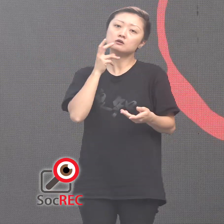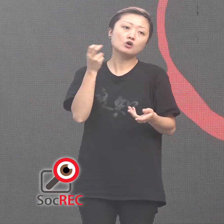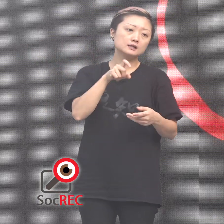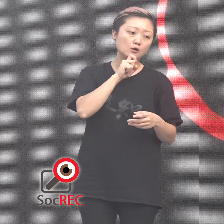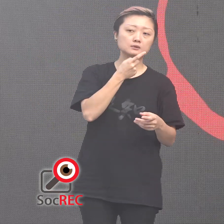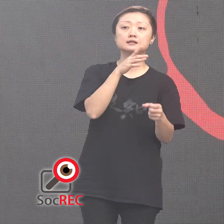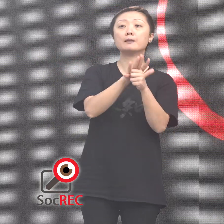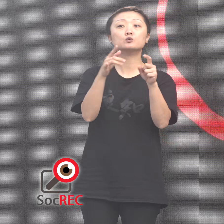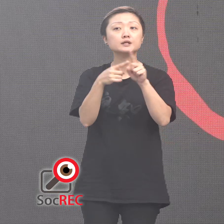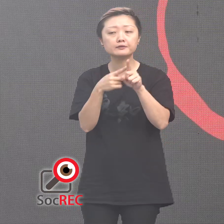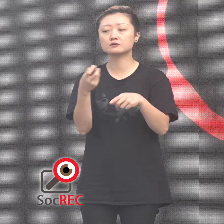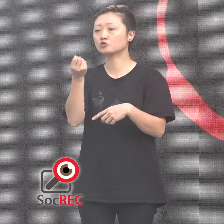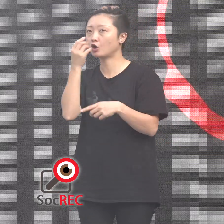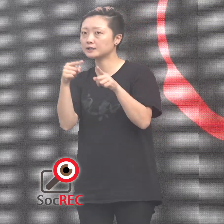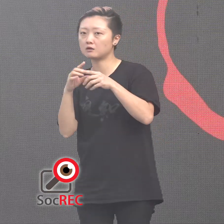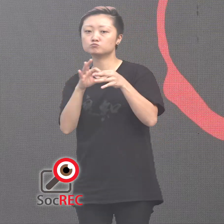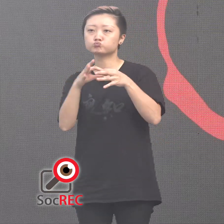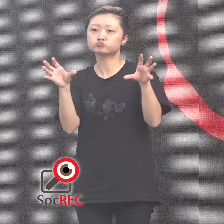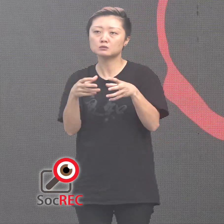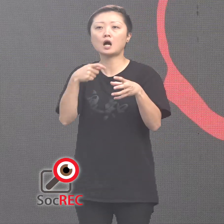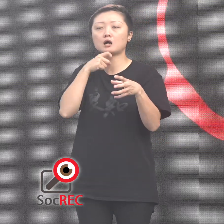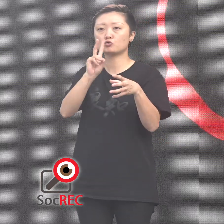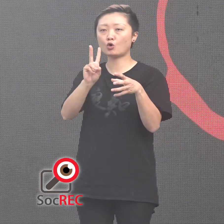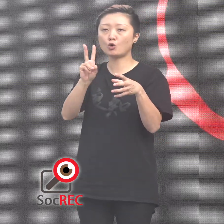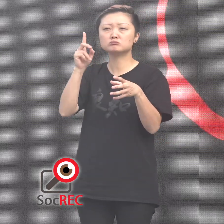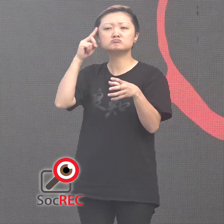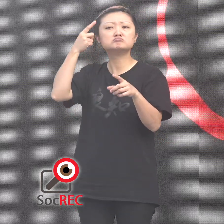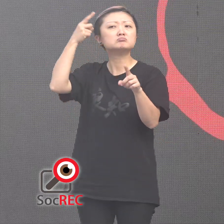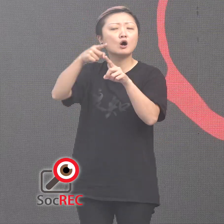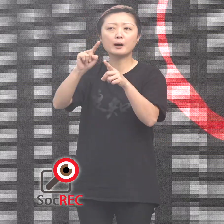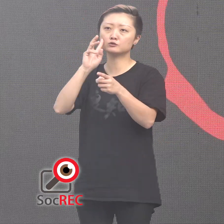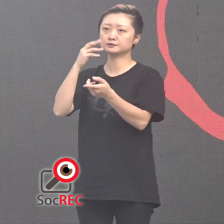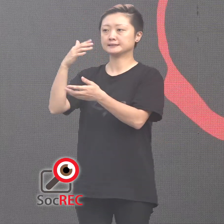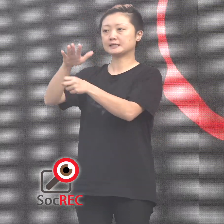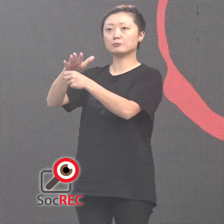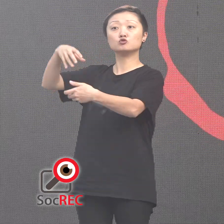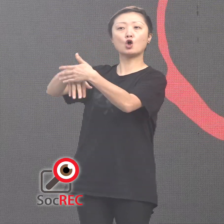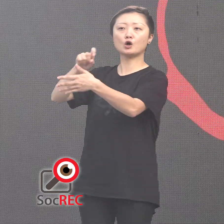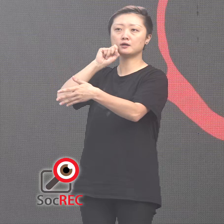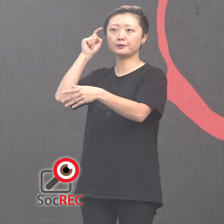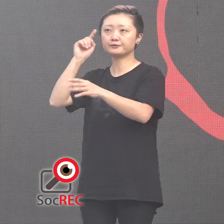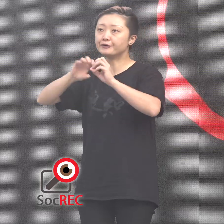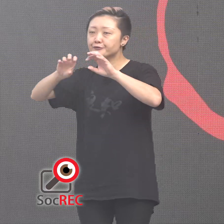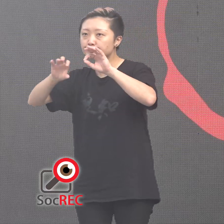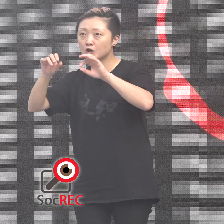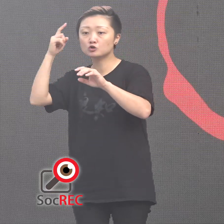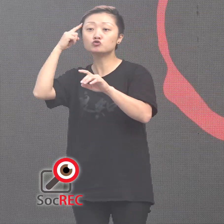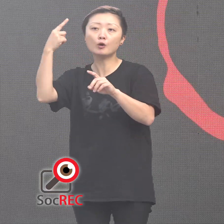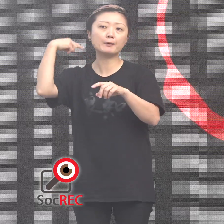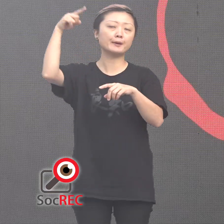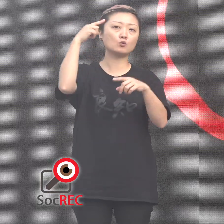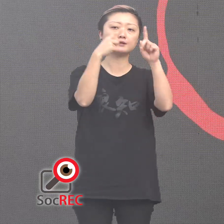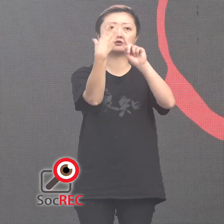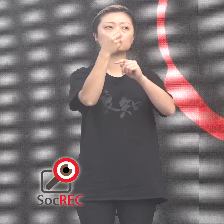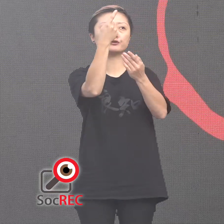是嘗試這樣推動著，在日本究竟做不做到一個類似美國這樣的民主法案呢，亦都